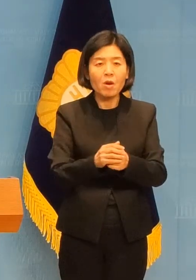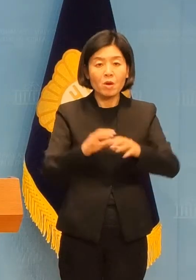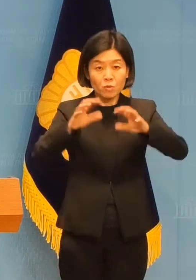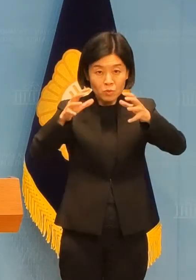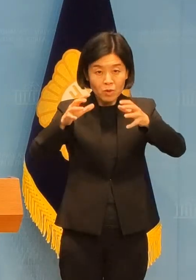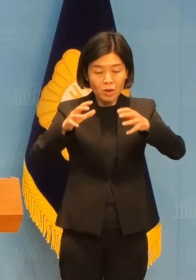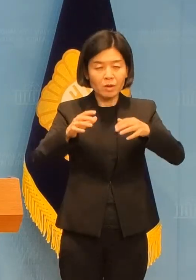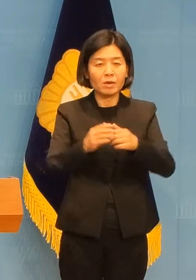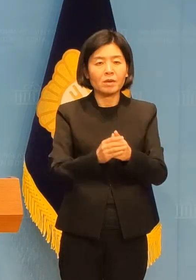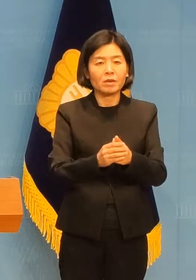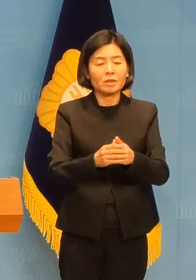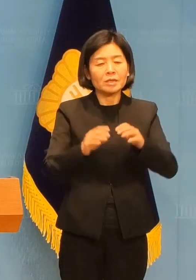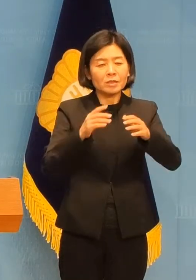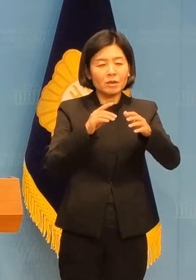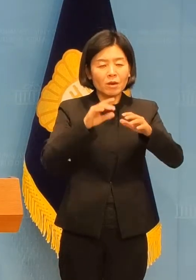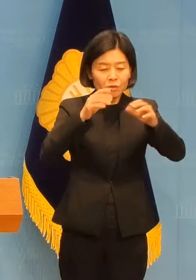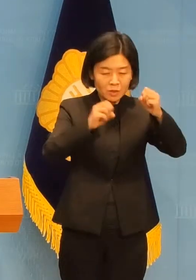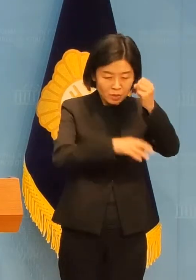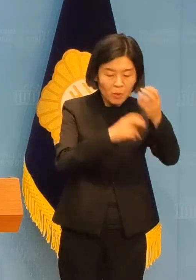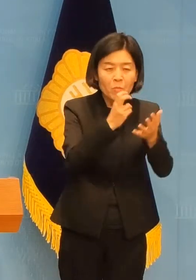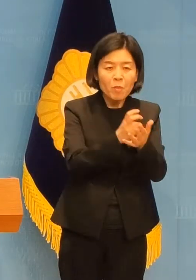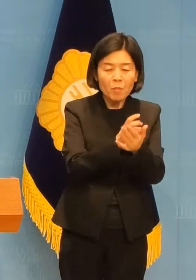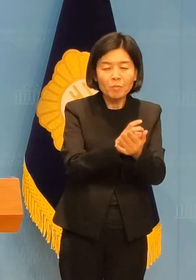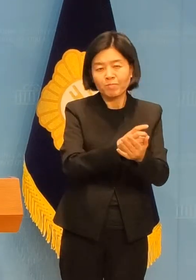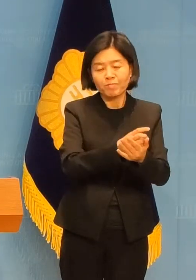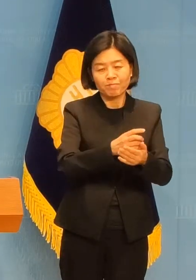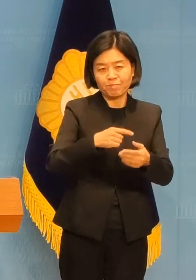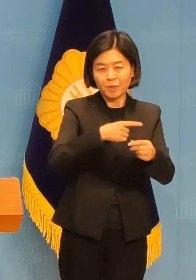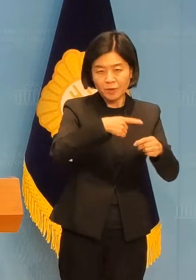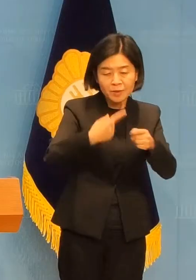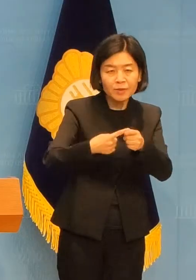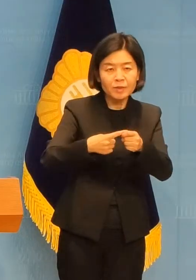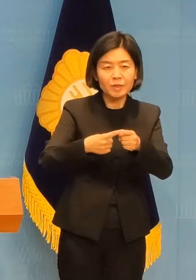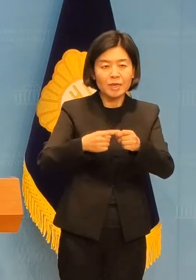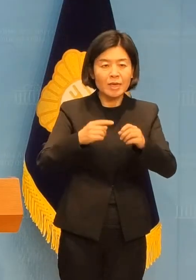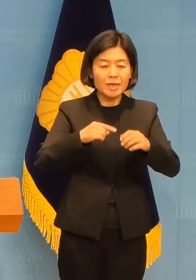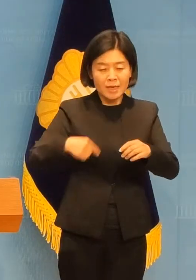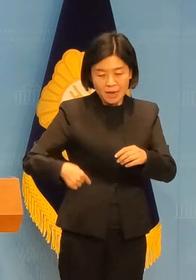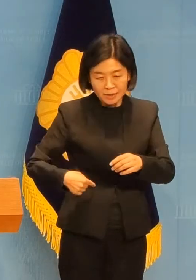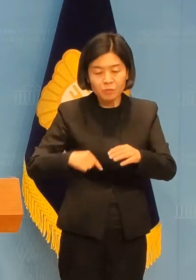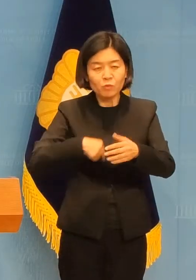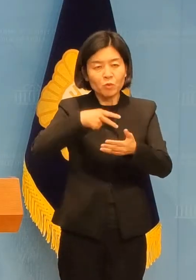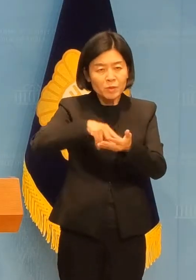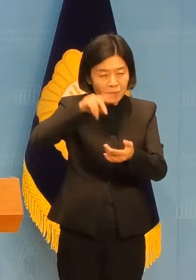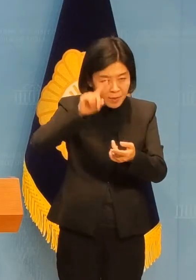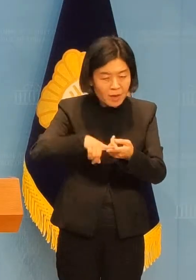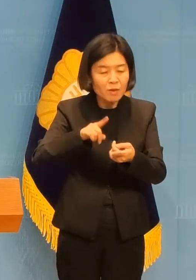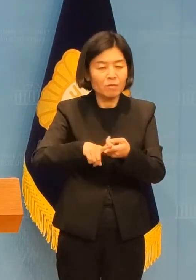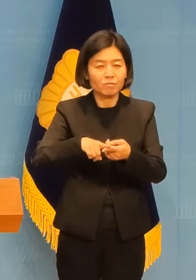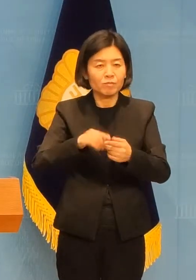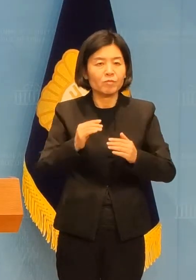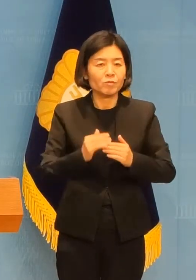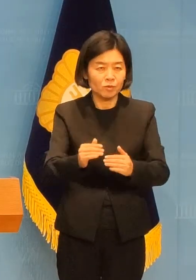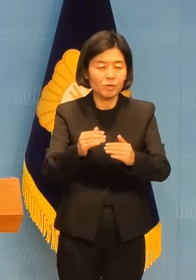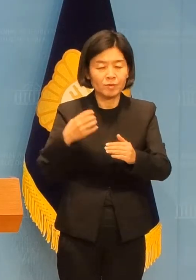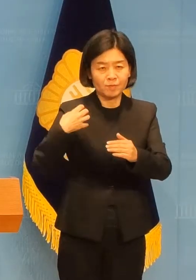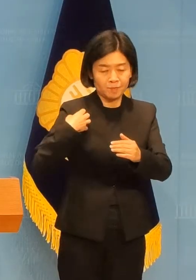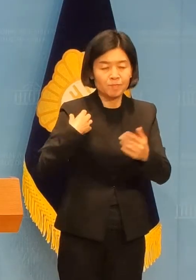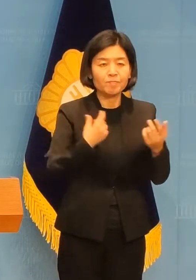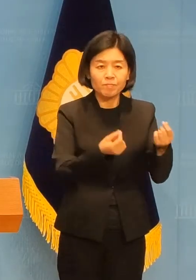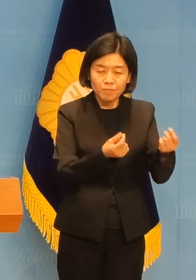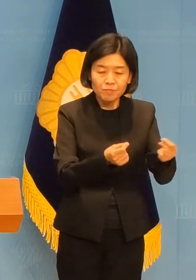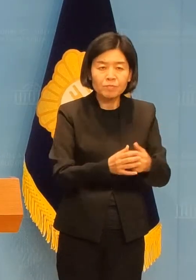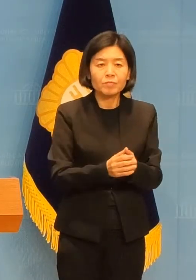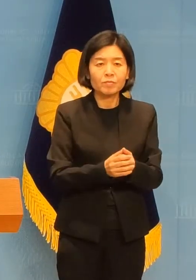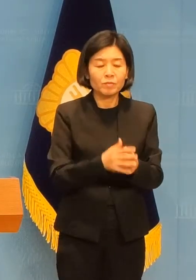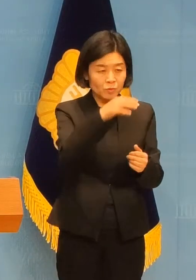우선하고 양심과 판단에 따라 독립적으로 직무를 수행해야 한다는 핵심 원칙을 담고 있습니다.